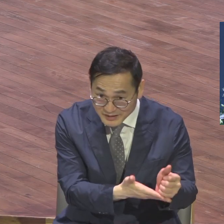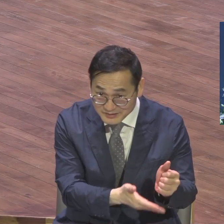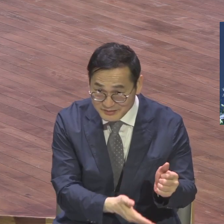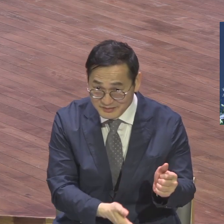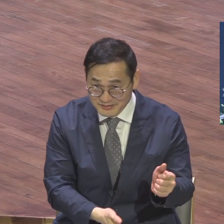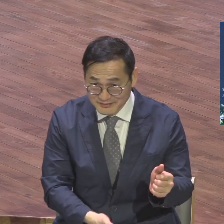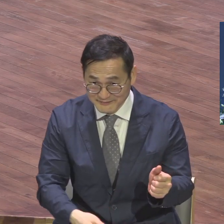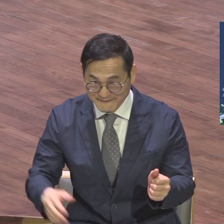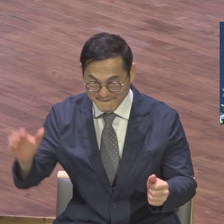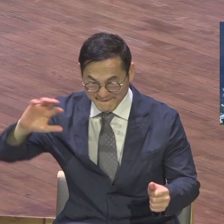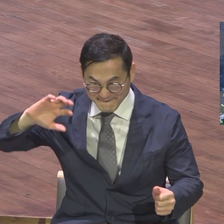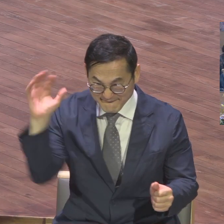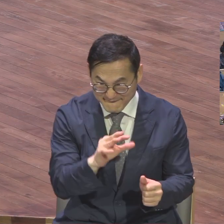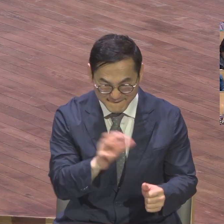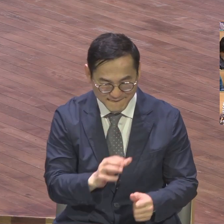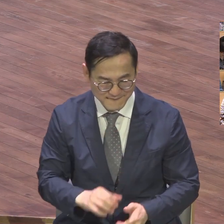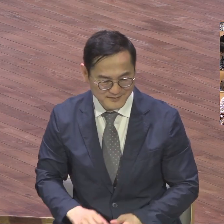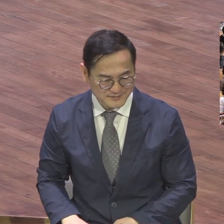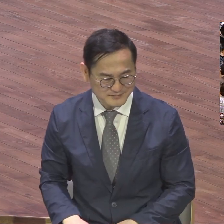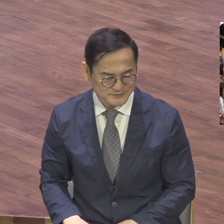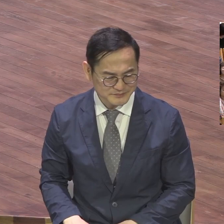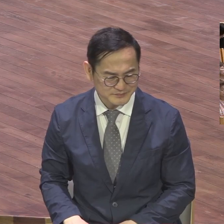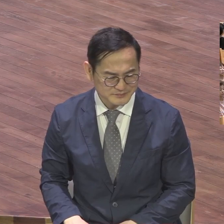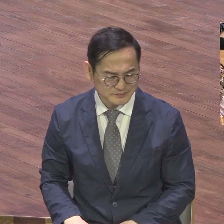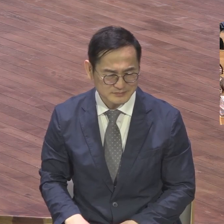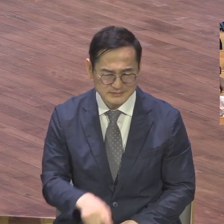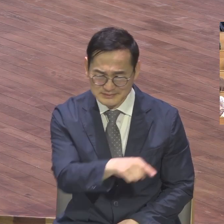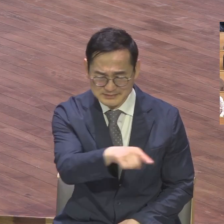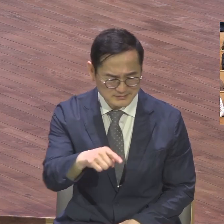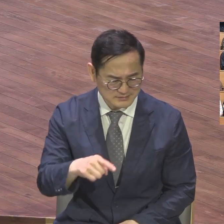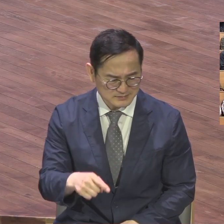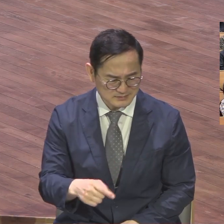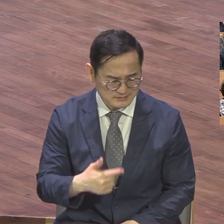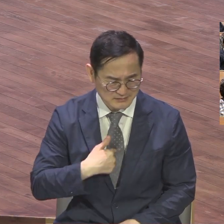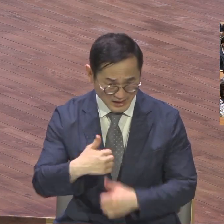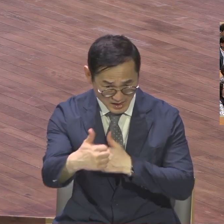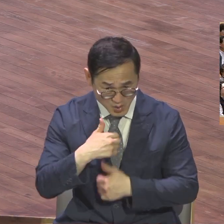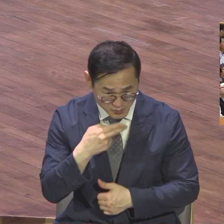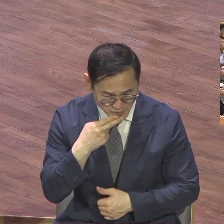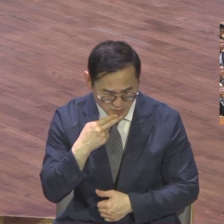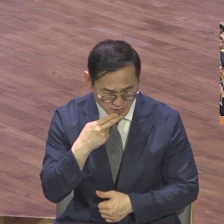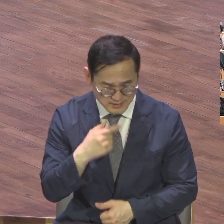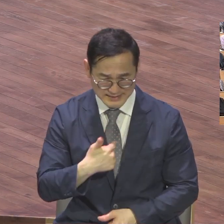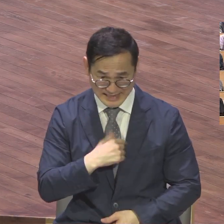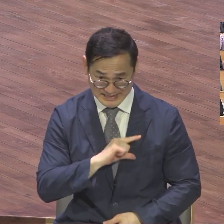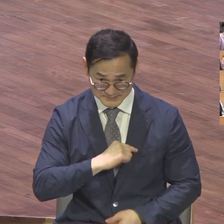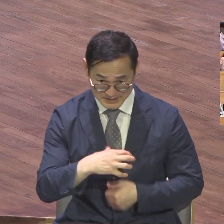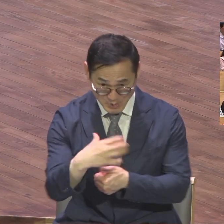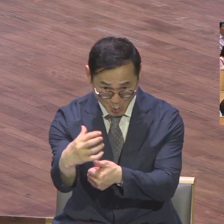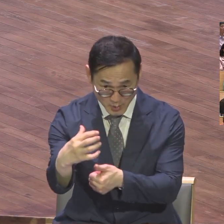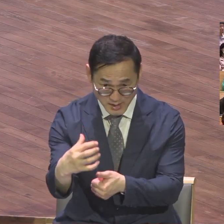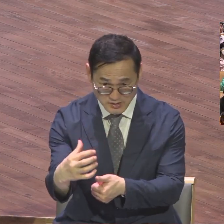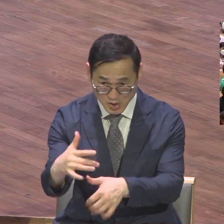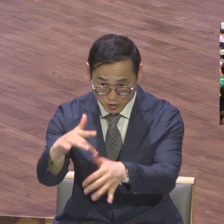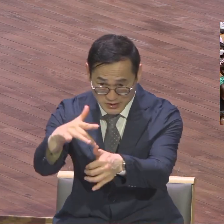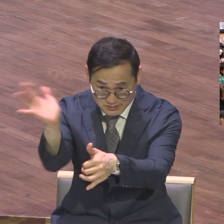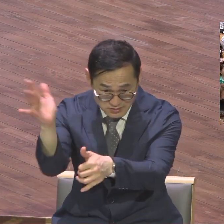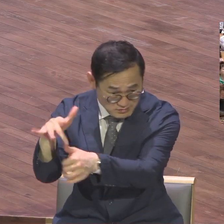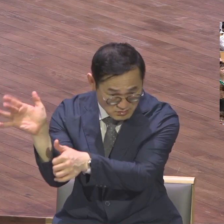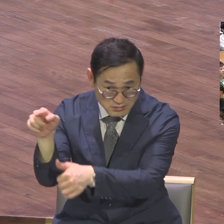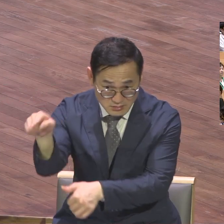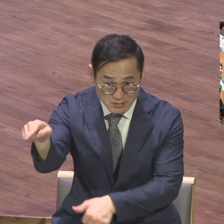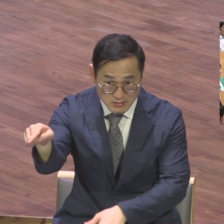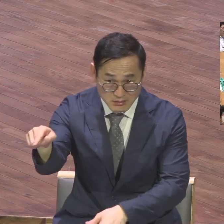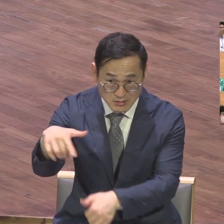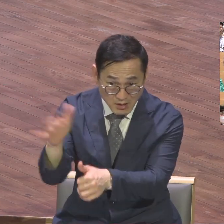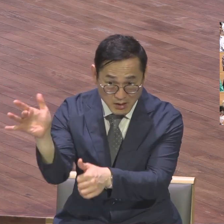달랐습니다. 39절입니다. 예수께서 이르시되 금하지 말라. 내 이름을 의탁하여 능한 일을 행하고